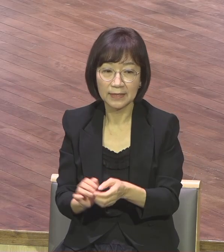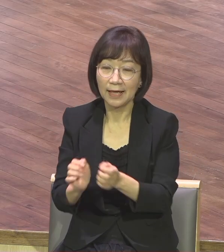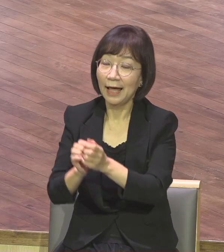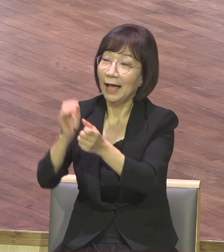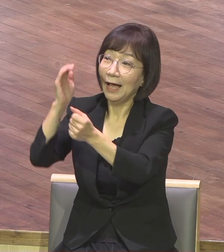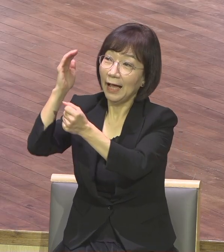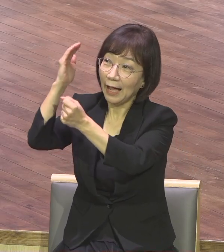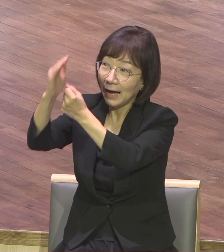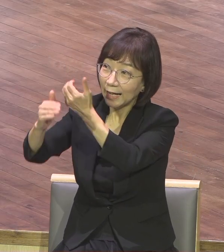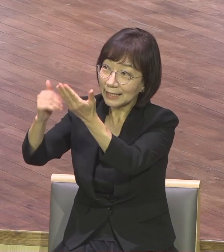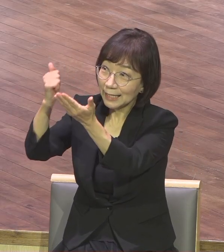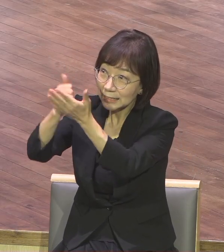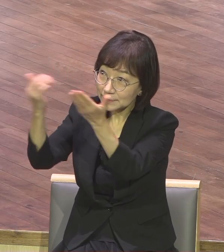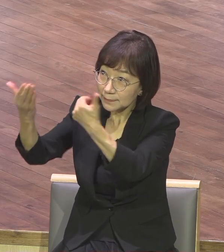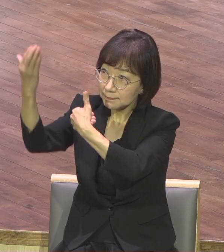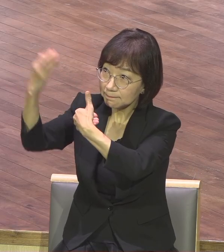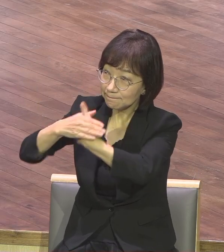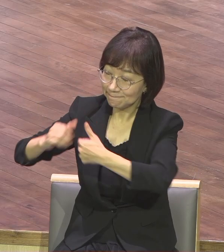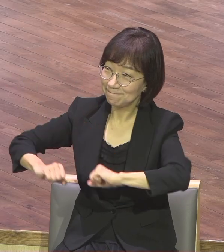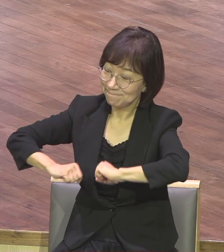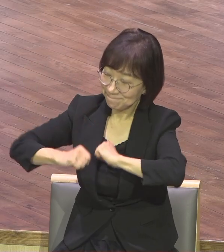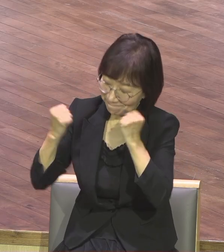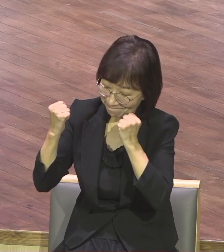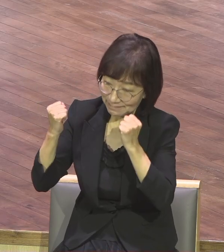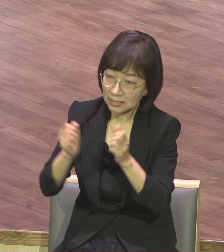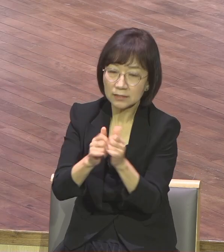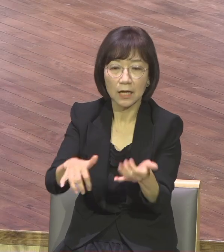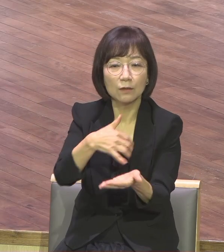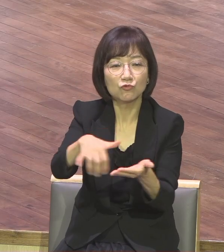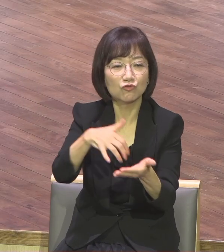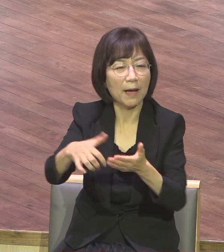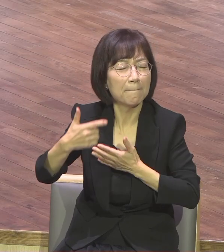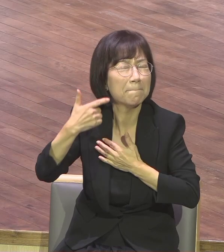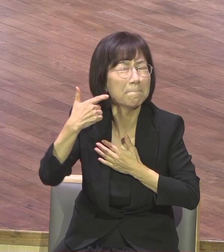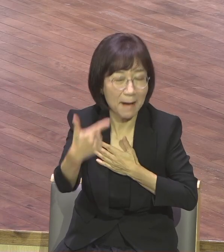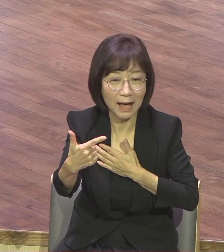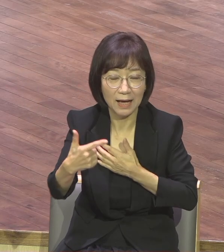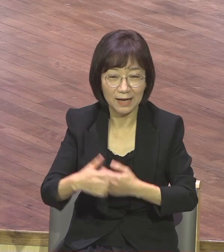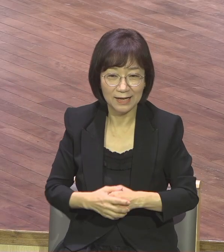하나님의 일을 하는 사람이 얼마나 많으냐에 달려있다.